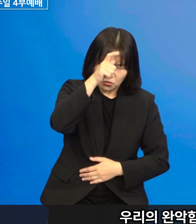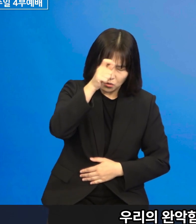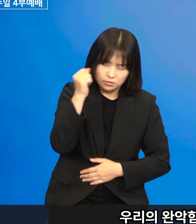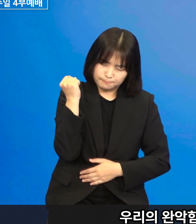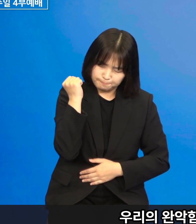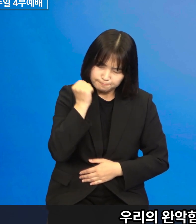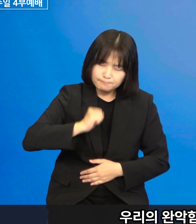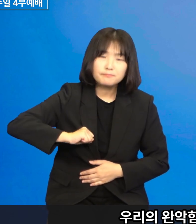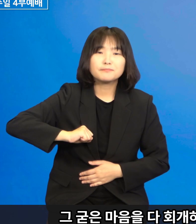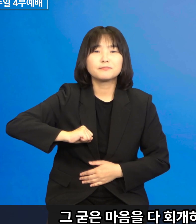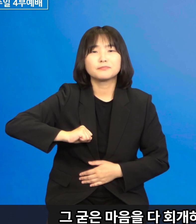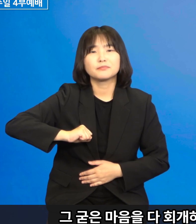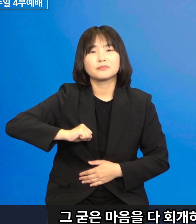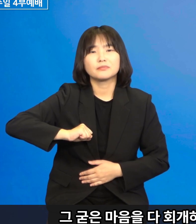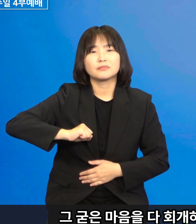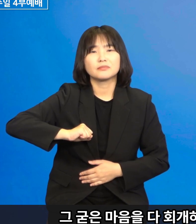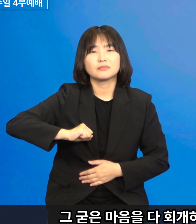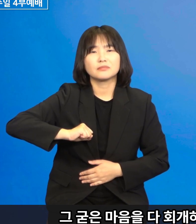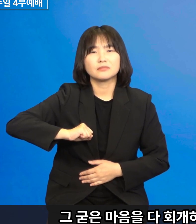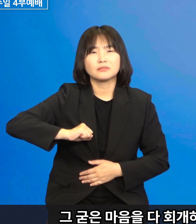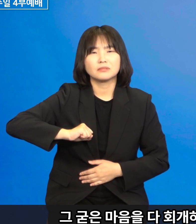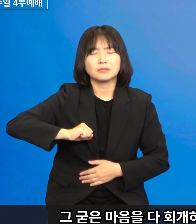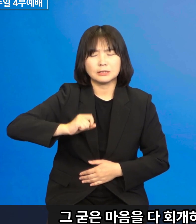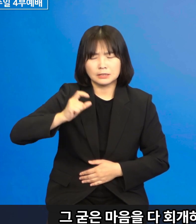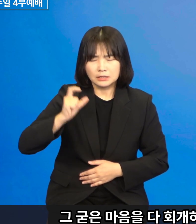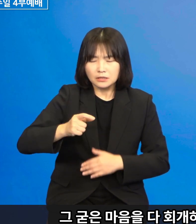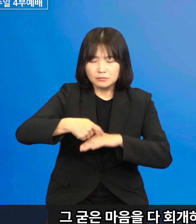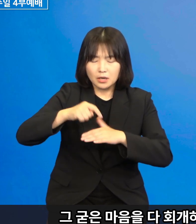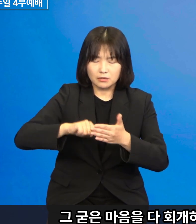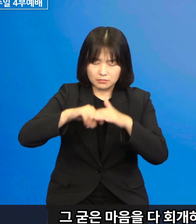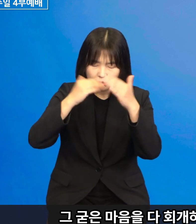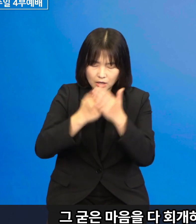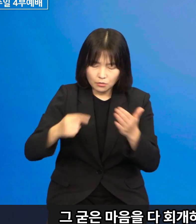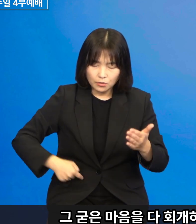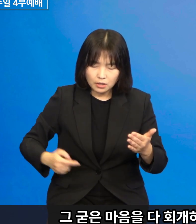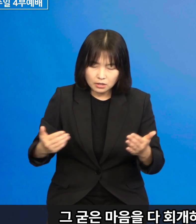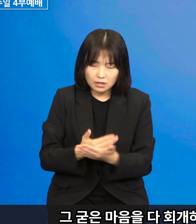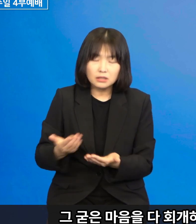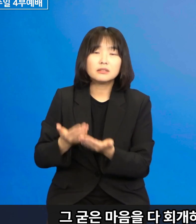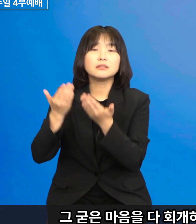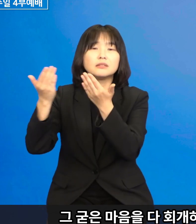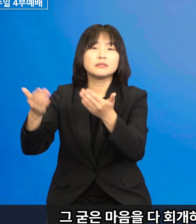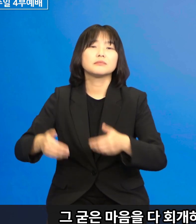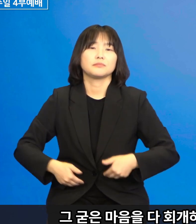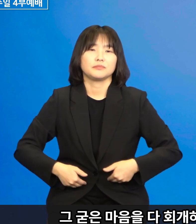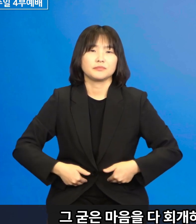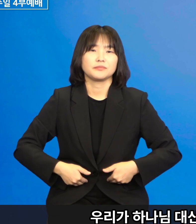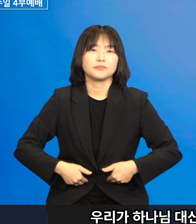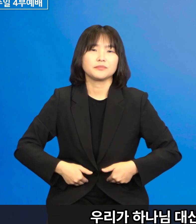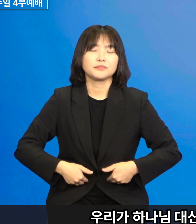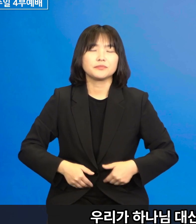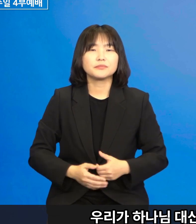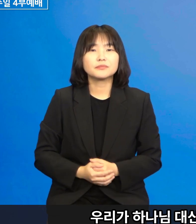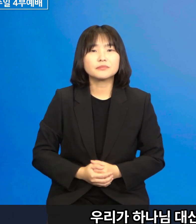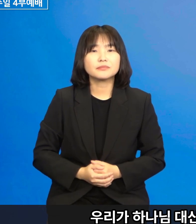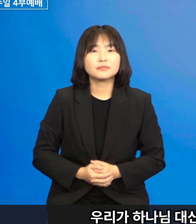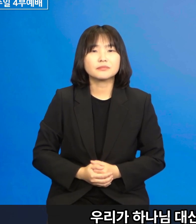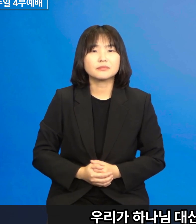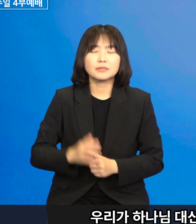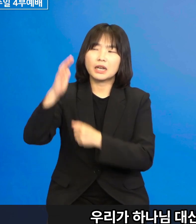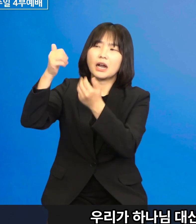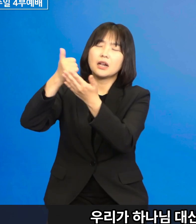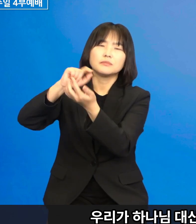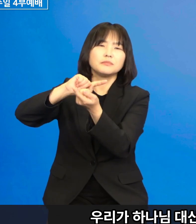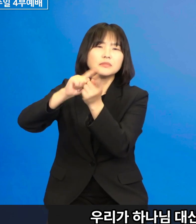거역함과 그 굳은 마음을 다 회개하고 주님께 내어드려야 됩니다. 우리가 하나님